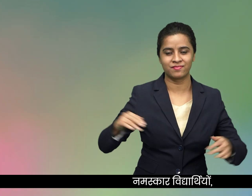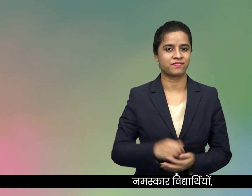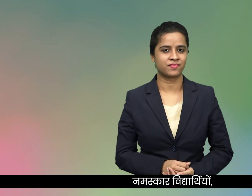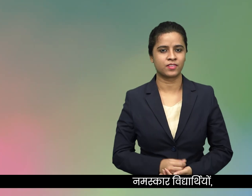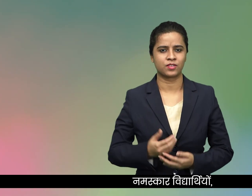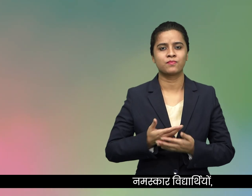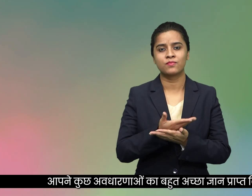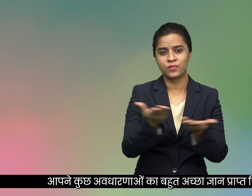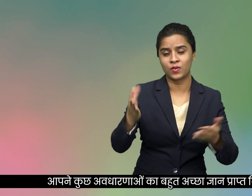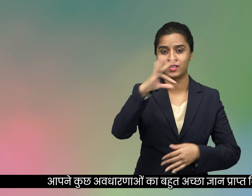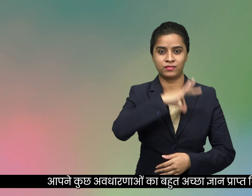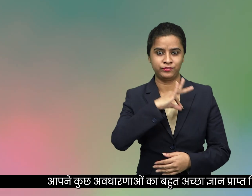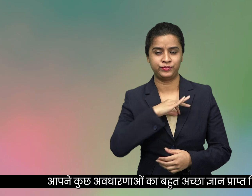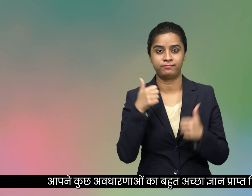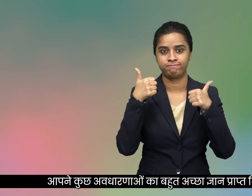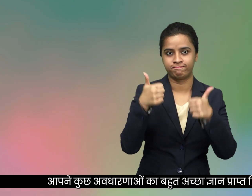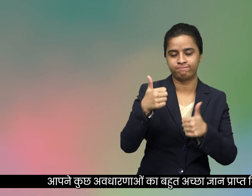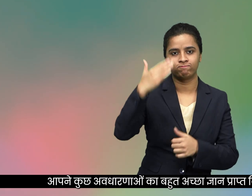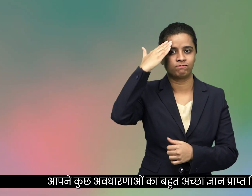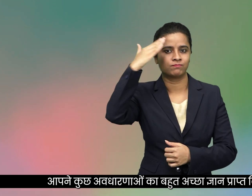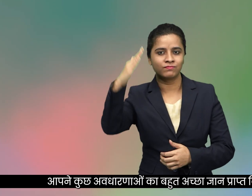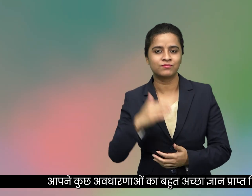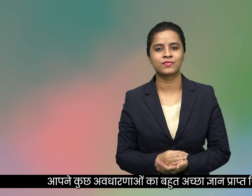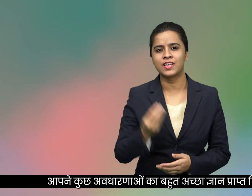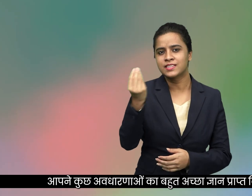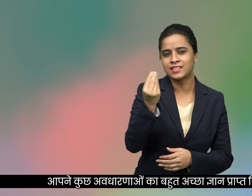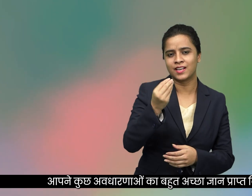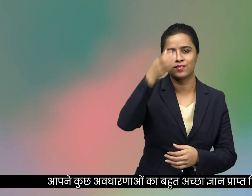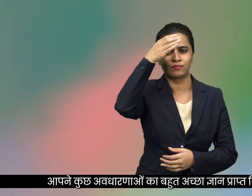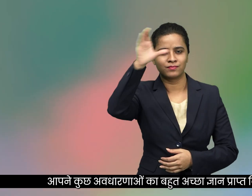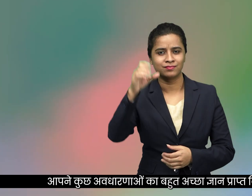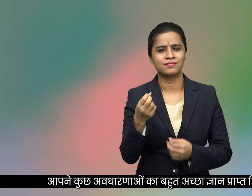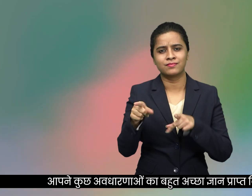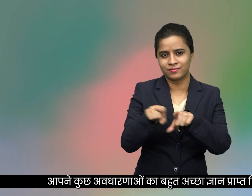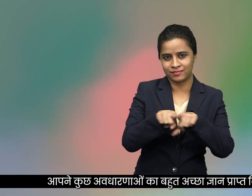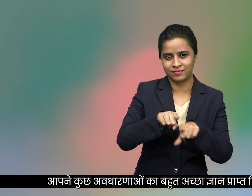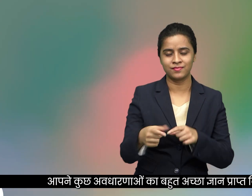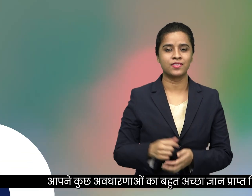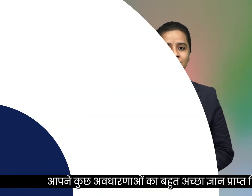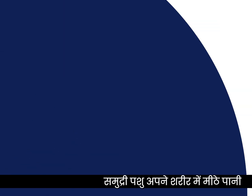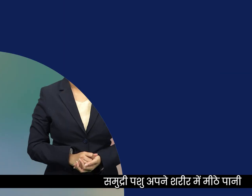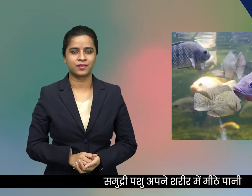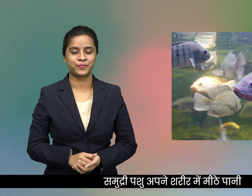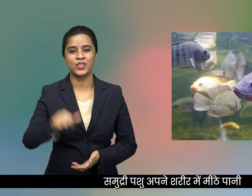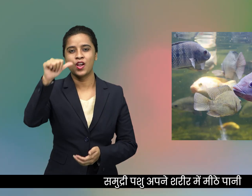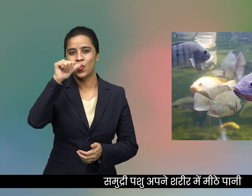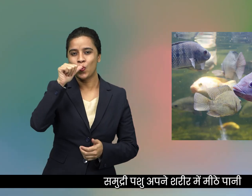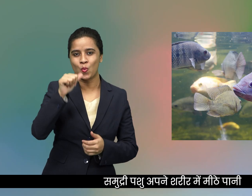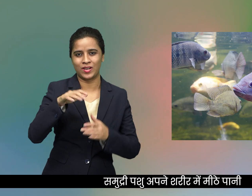विद्यार्थियों, आपने कुछ अवधारणाओं का बहुत अच्छा ज्ञान प्राप्त किया है। जैसे पहला,